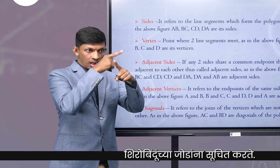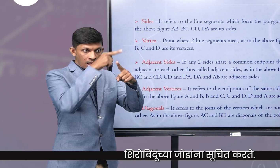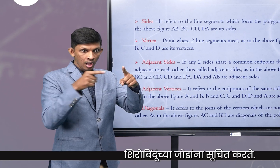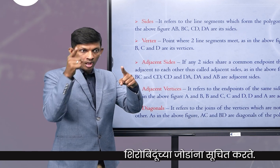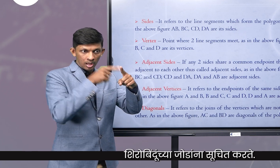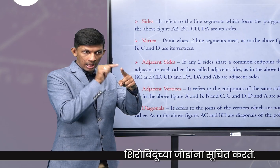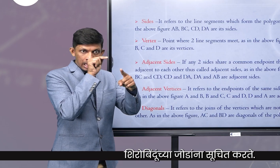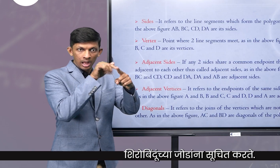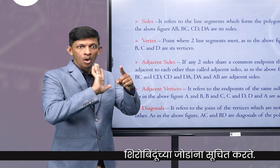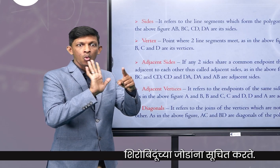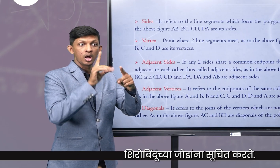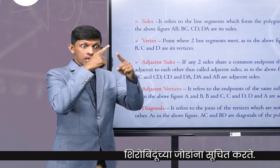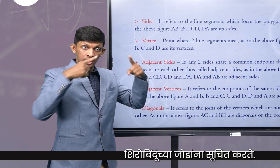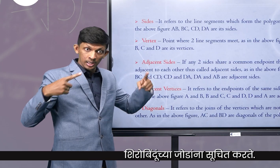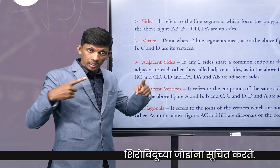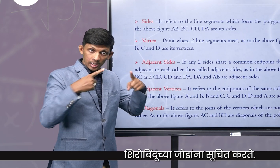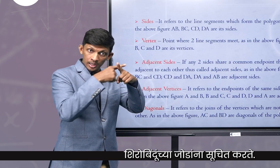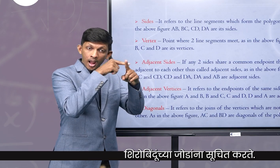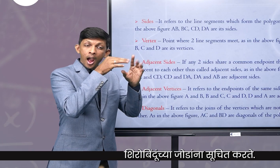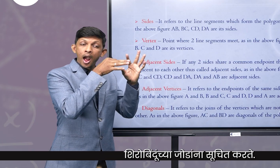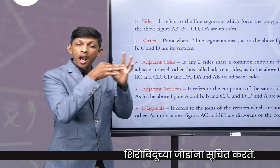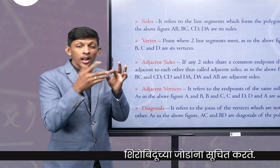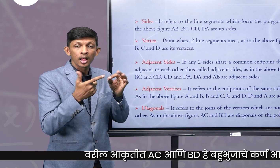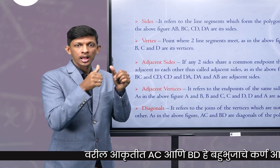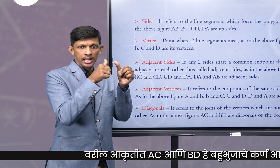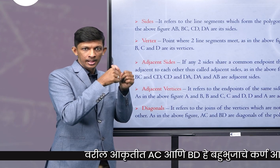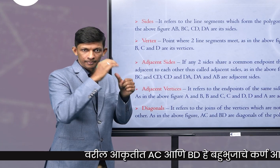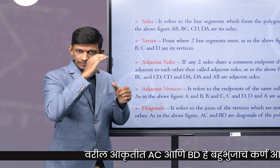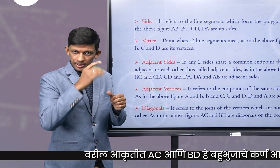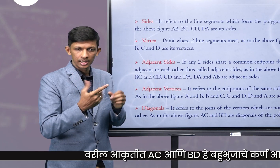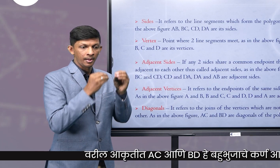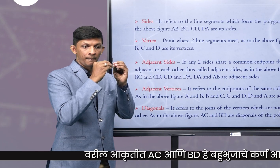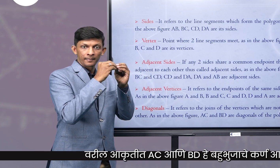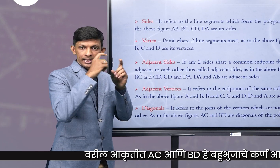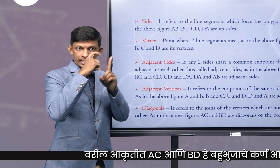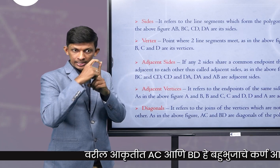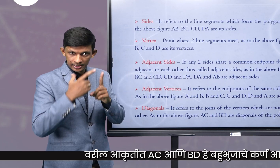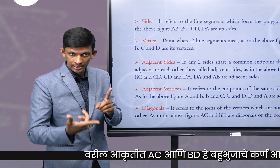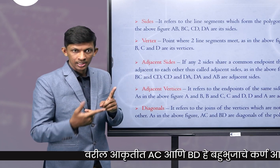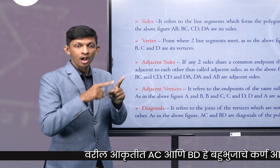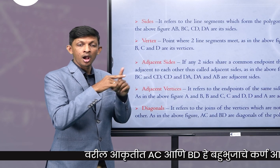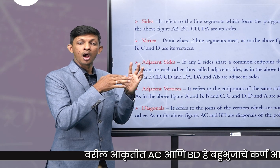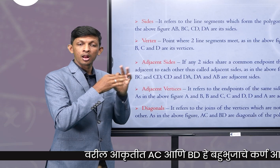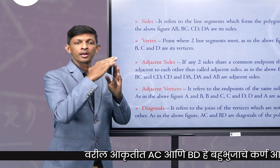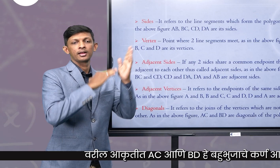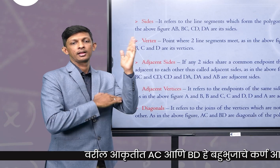शिरोबिंदूंच्या जोडांना सूचित करते. वरील आकृतीत AC आणि BD हे बहुभुजाचे कर्ण